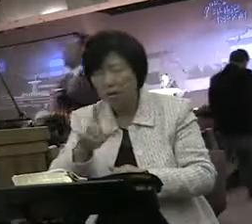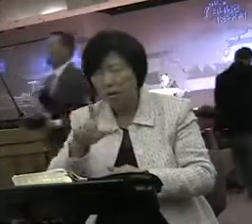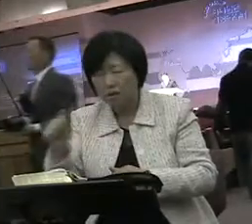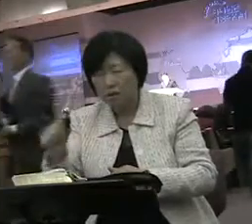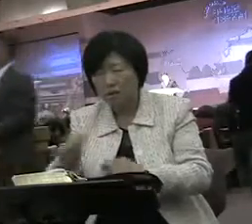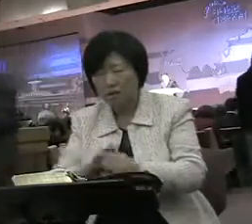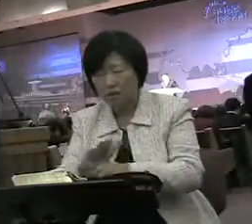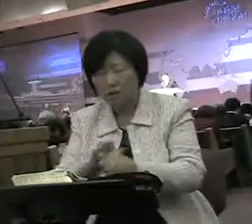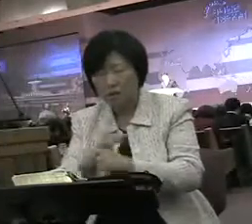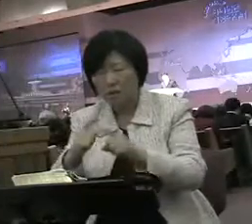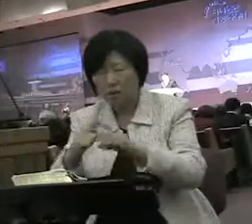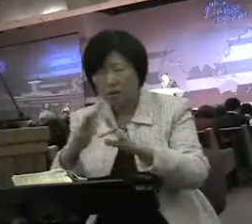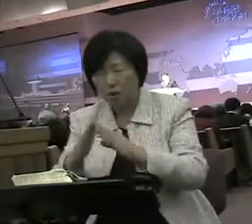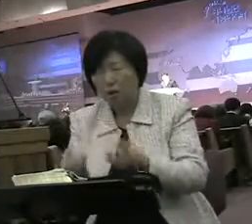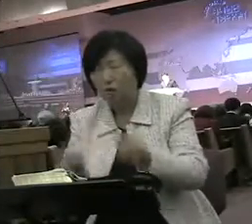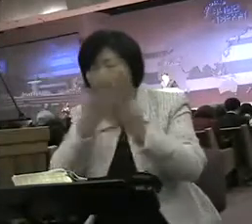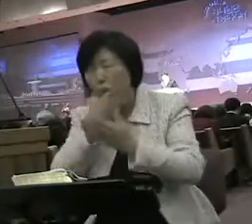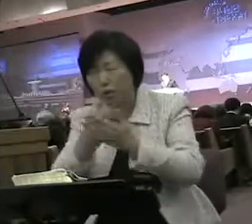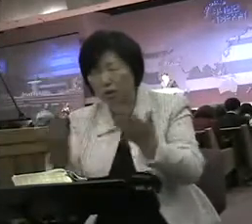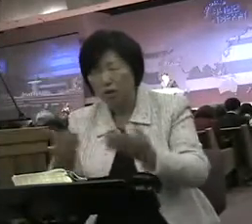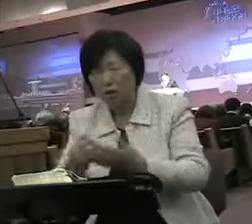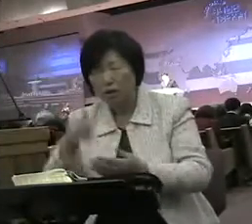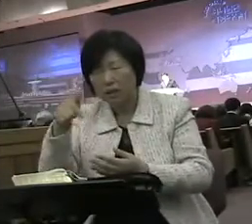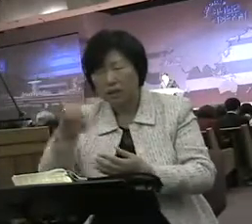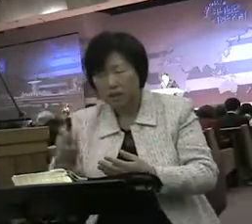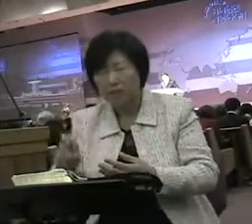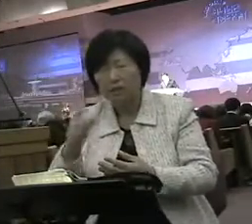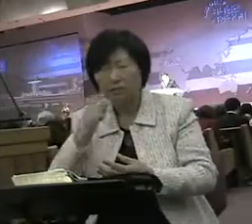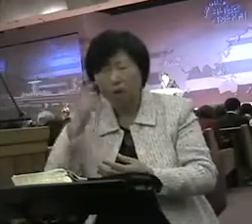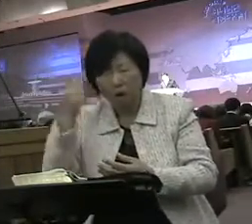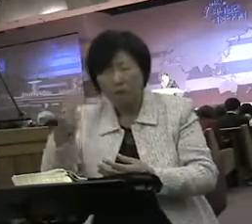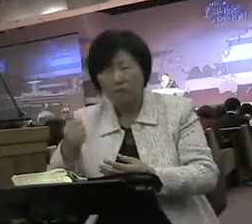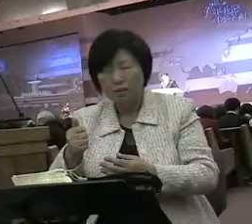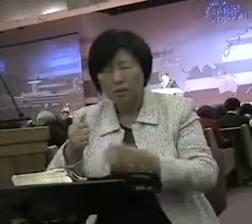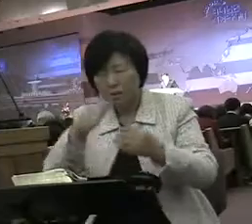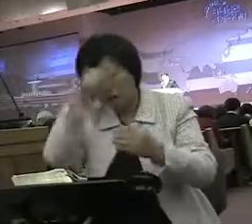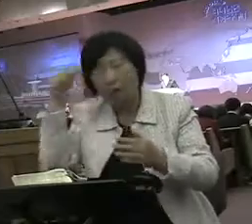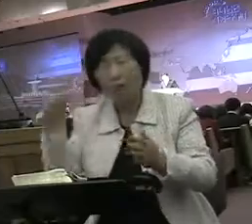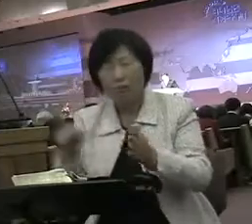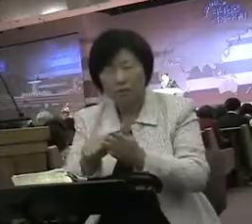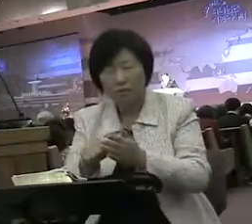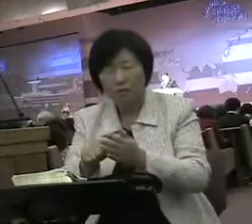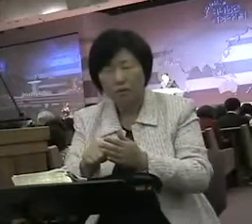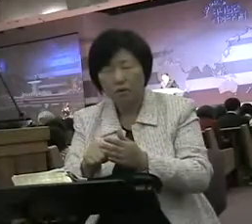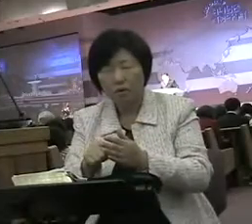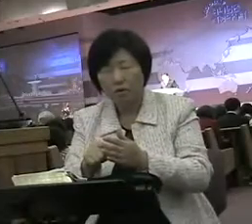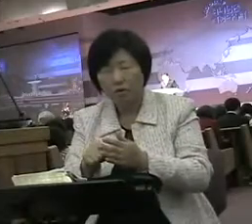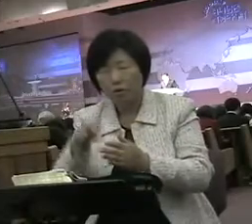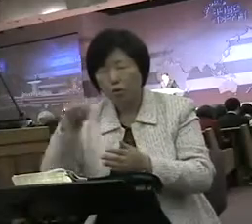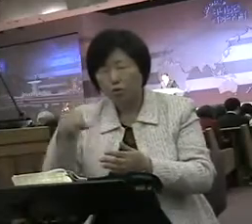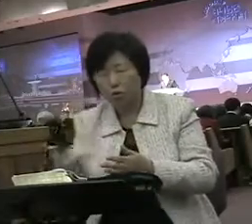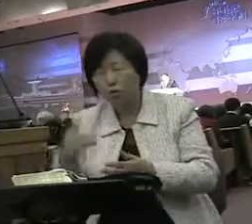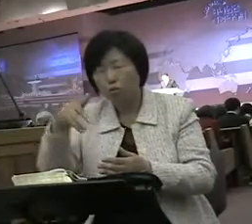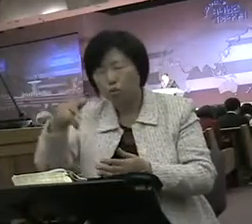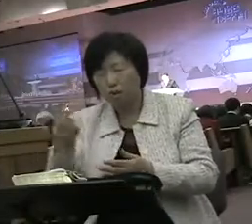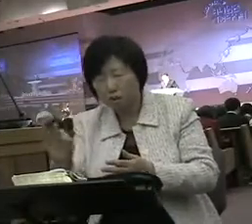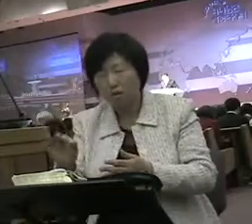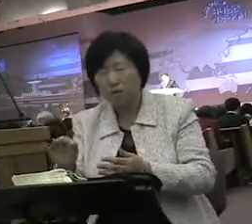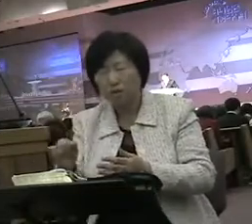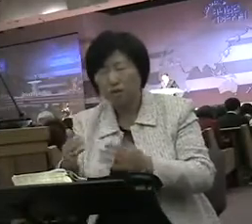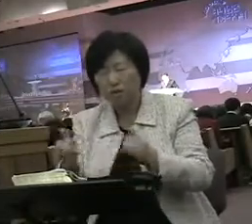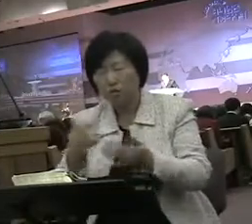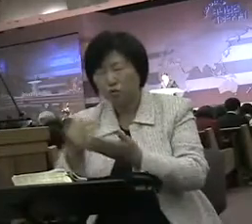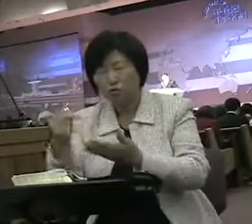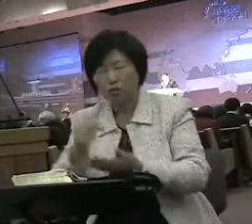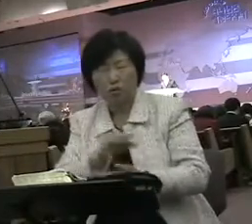축복합니다. 하나님 우리 김 목사님과 우리 장로님들, 순장님들, 우리 성도님들 한 분 한 분을 주님의 이름으로